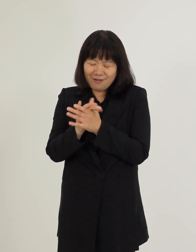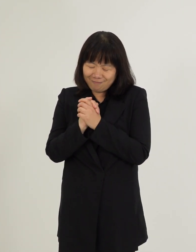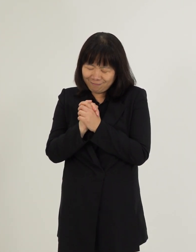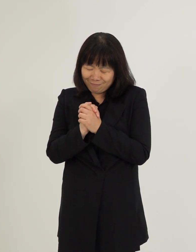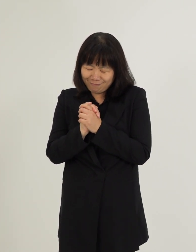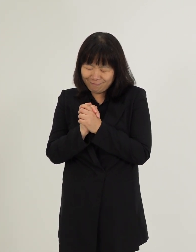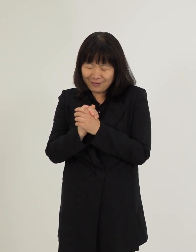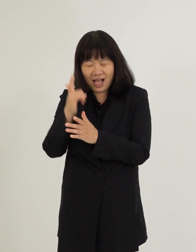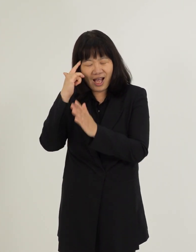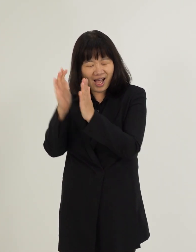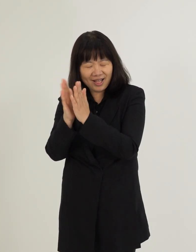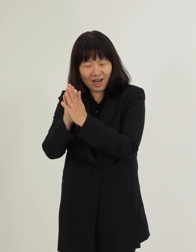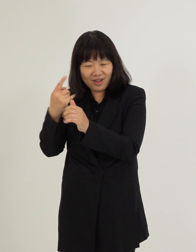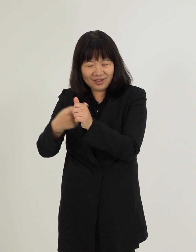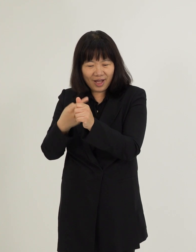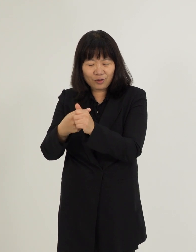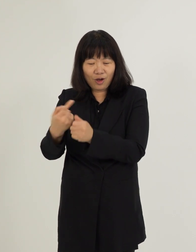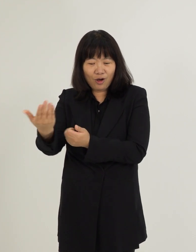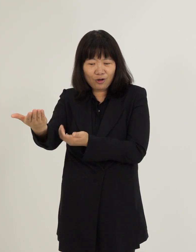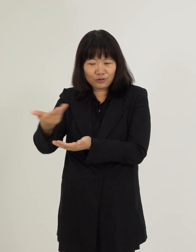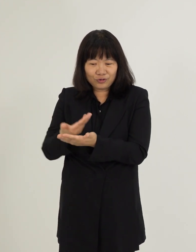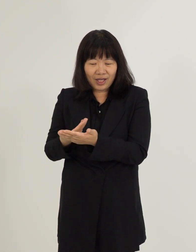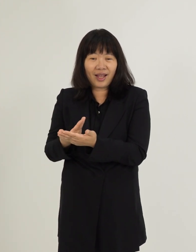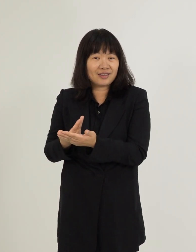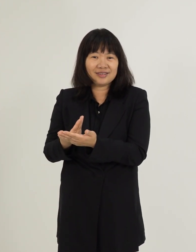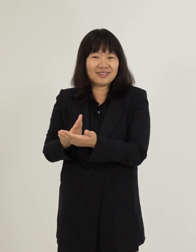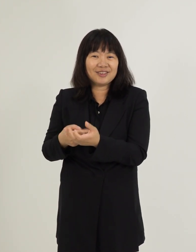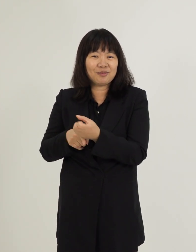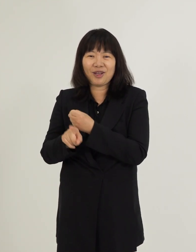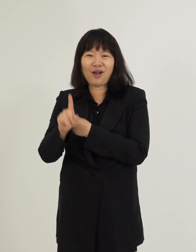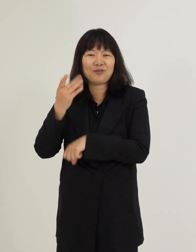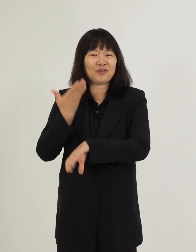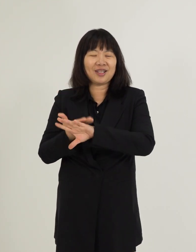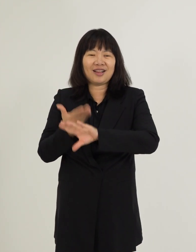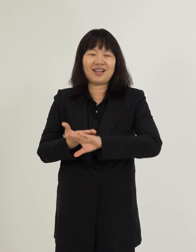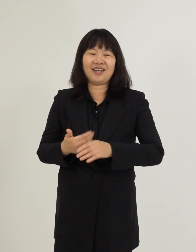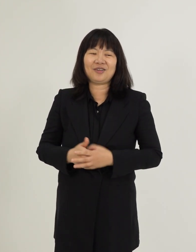자동으로 다 주신다는 그런 단순 논리가 아닙니다.